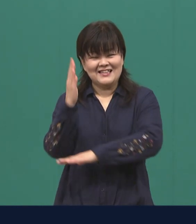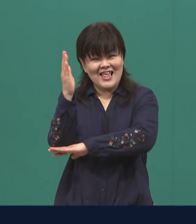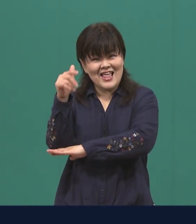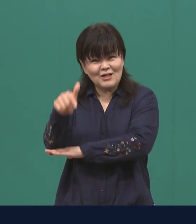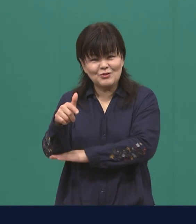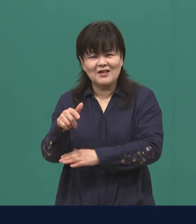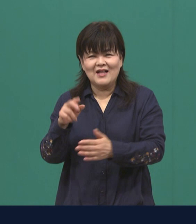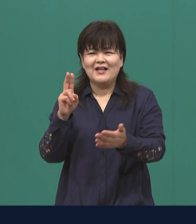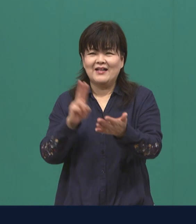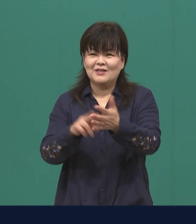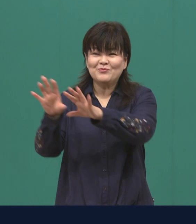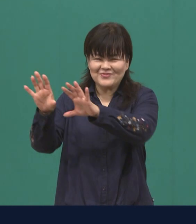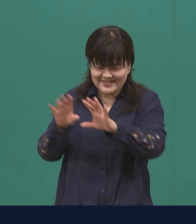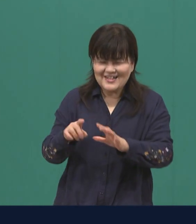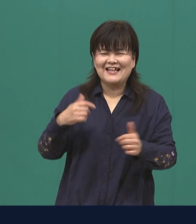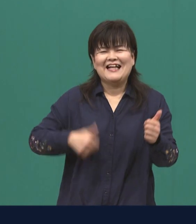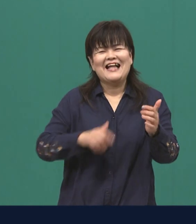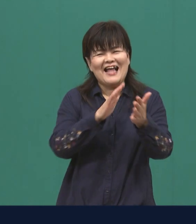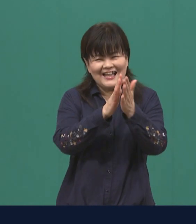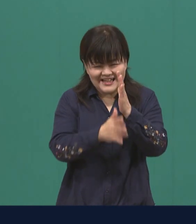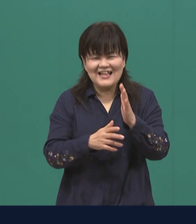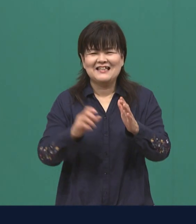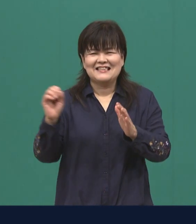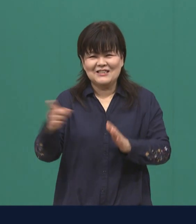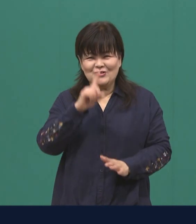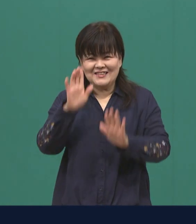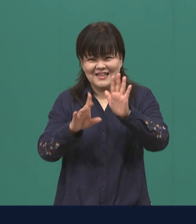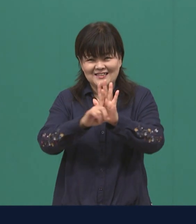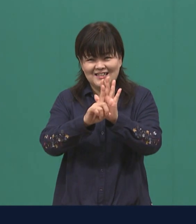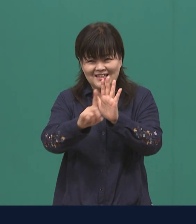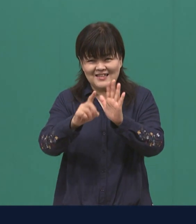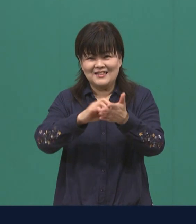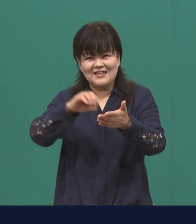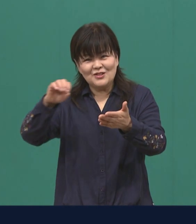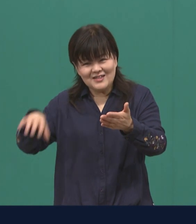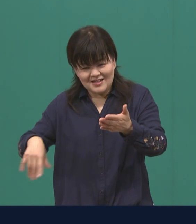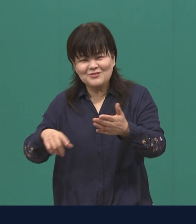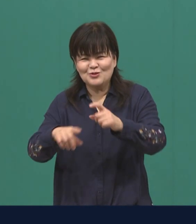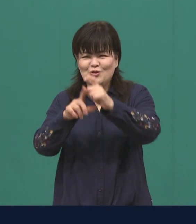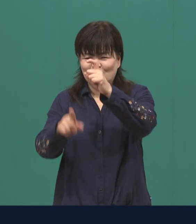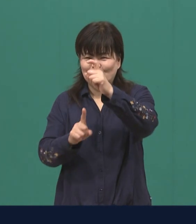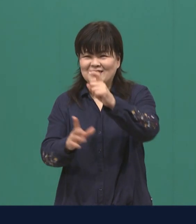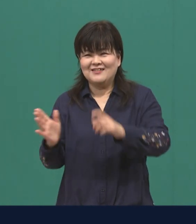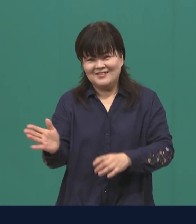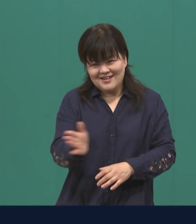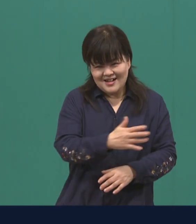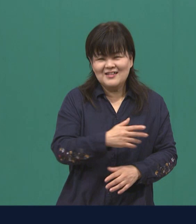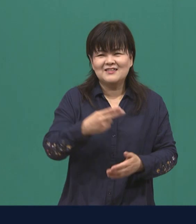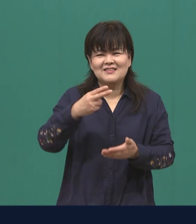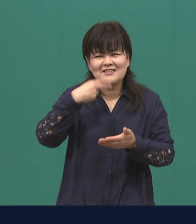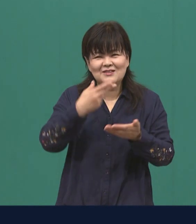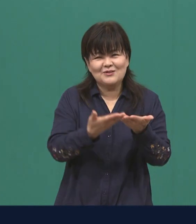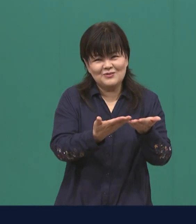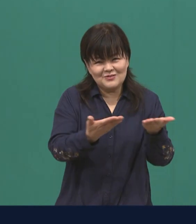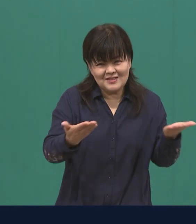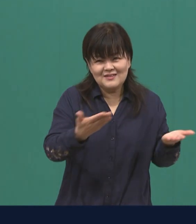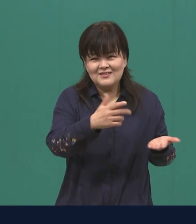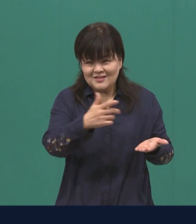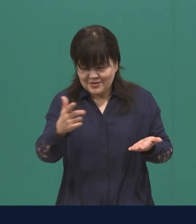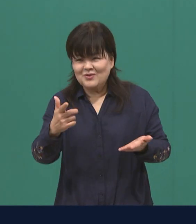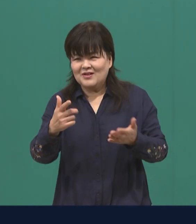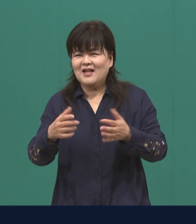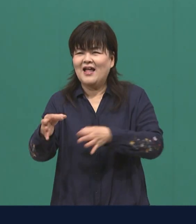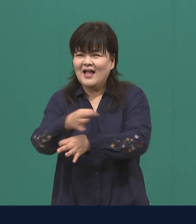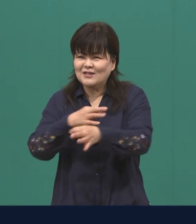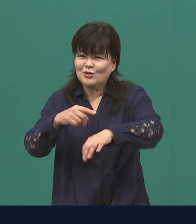しました。政府の決定を受け、滋賀県は緊急事態宣言が解除される今月1日から